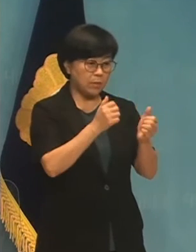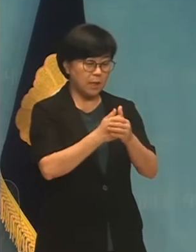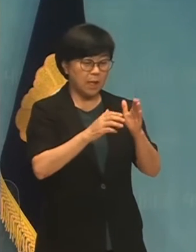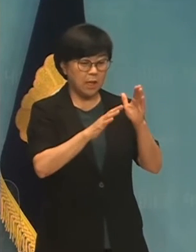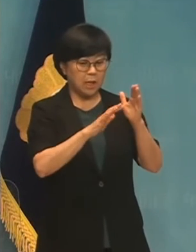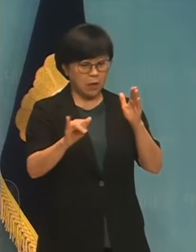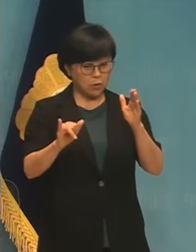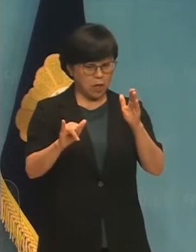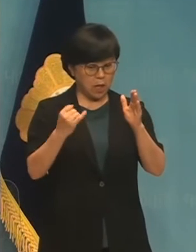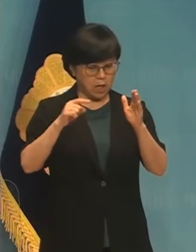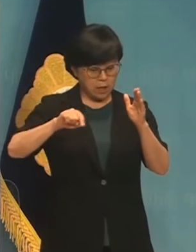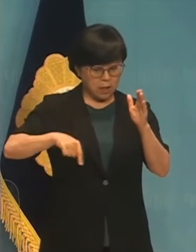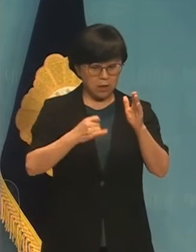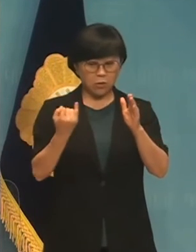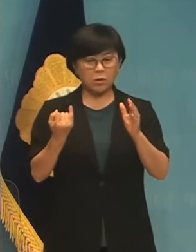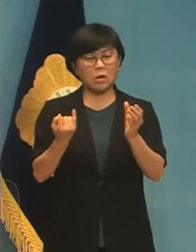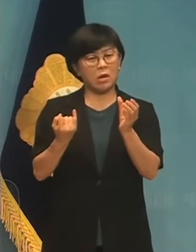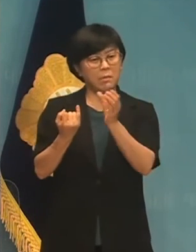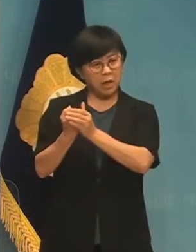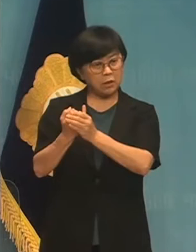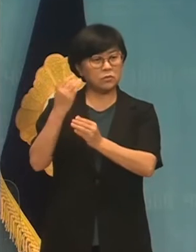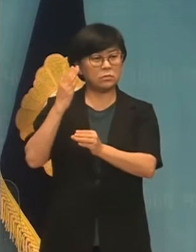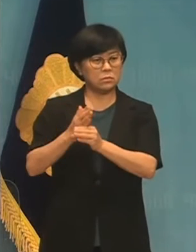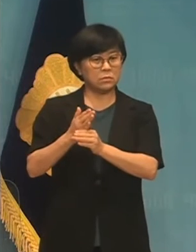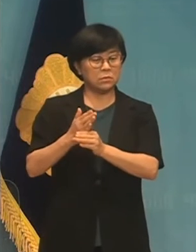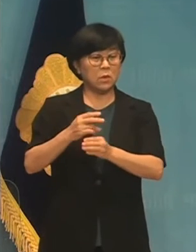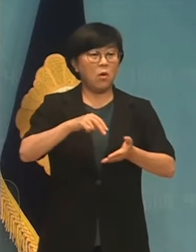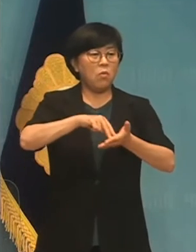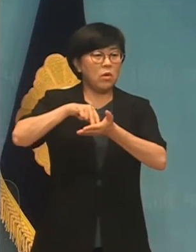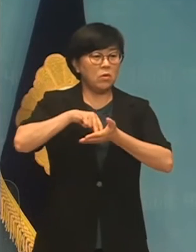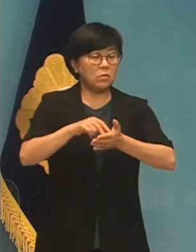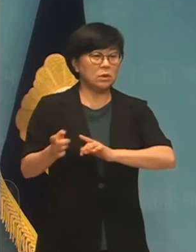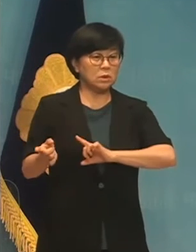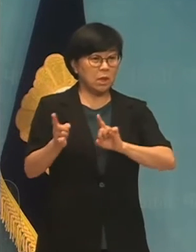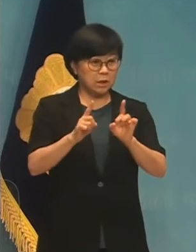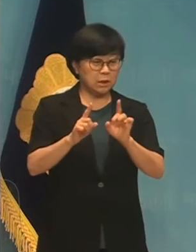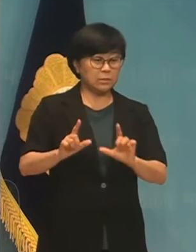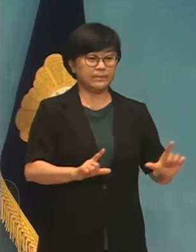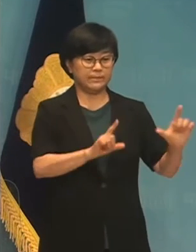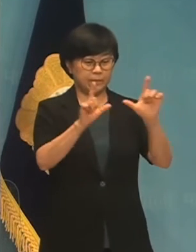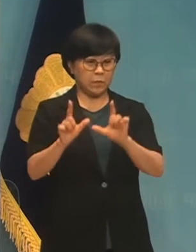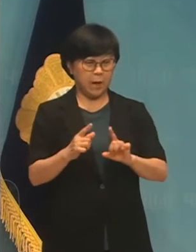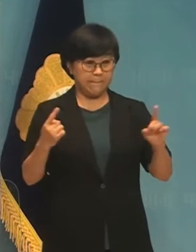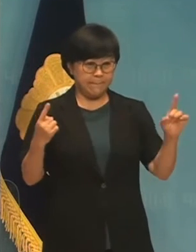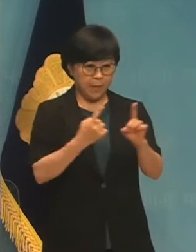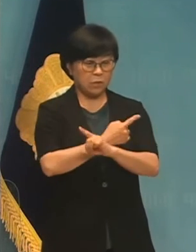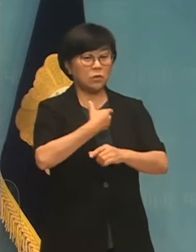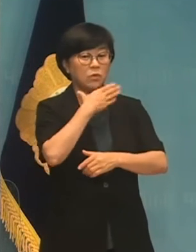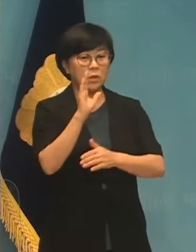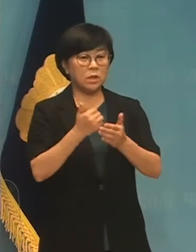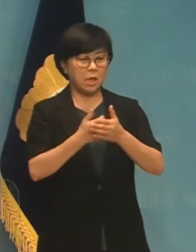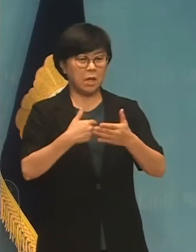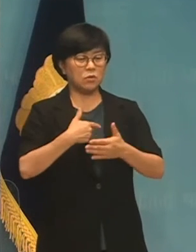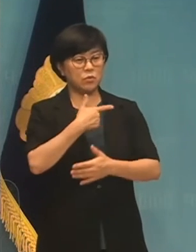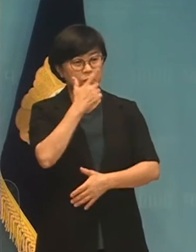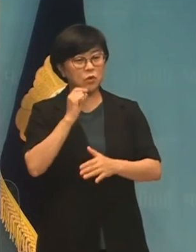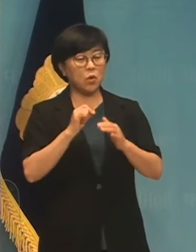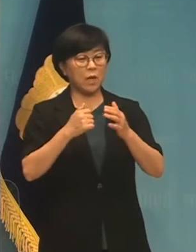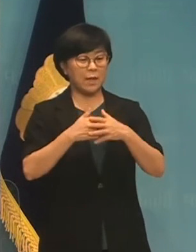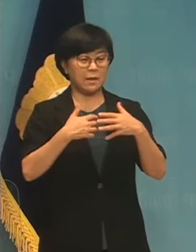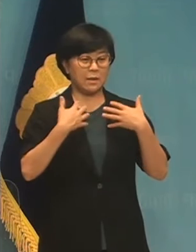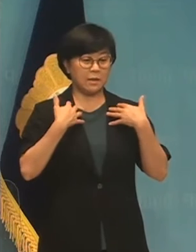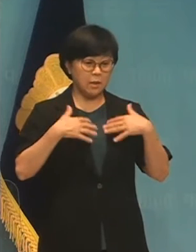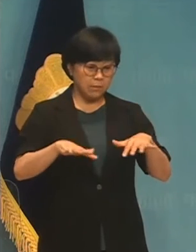안의 여성에게로 돌아오고 있습니다. 외로움을 설레는 삶으로 바꾸는 일, 노인과 취약계층의